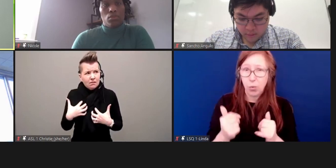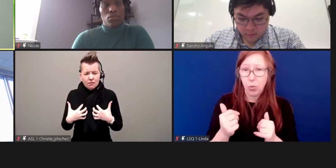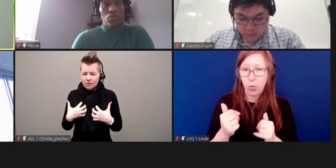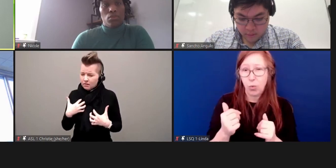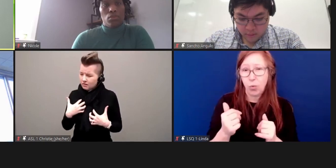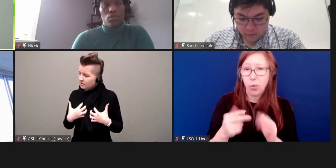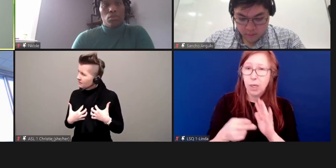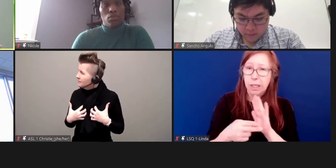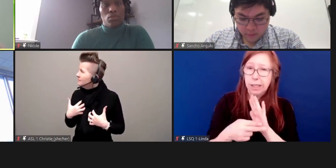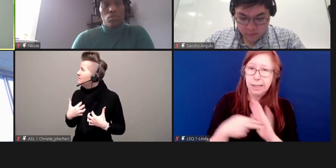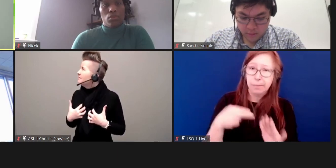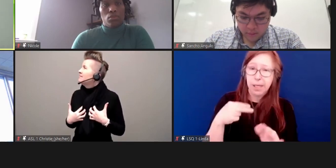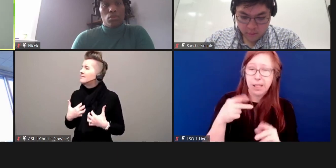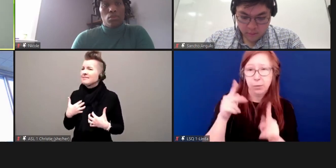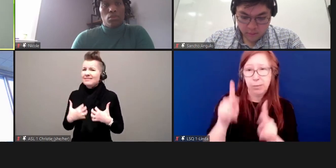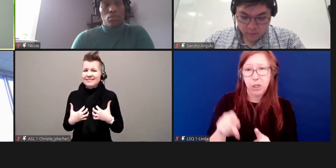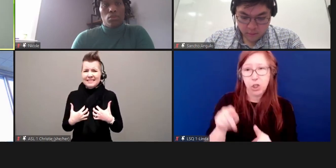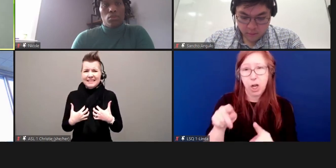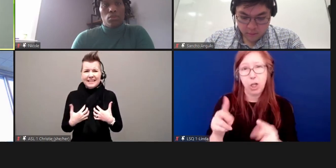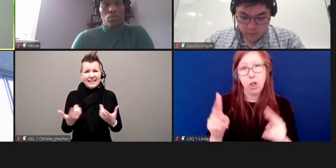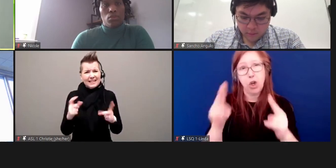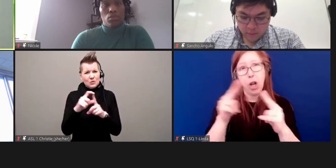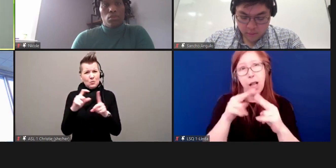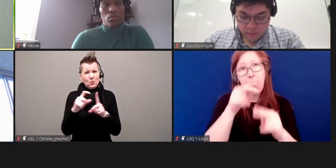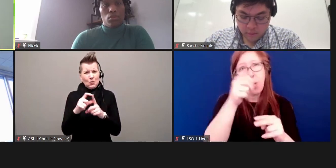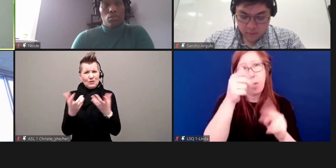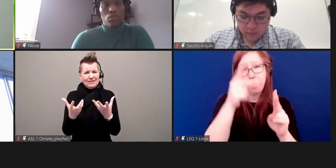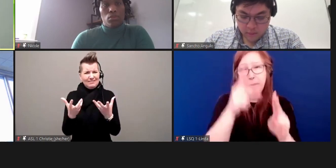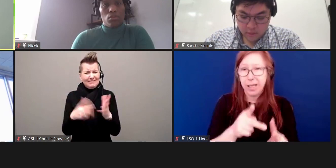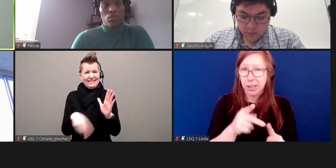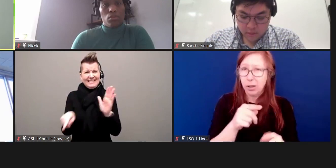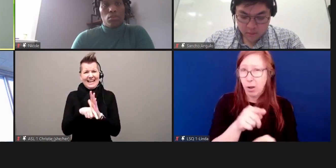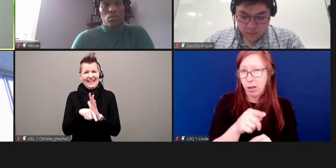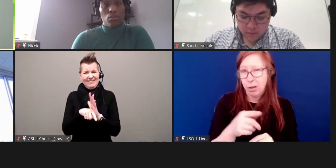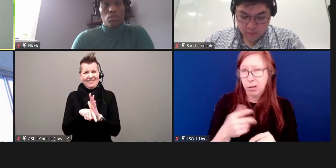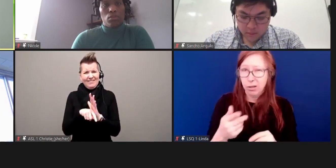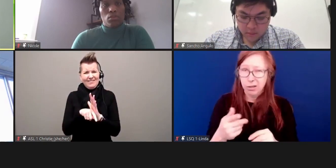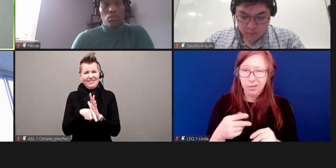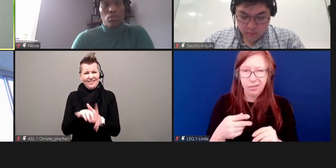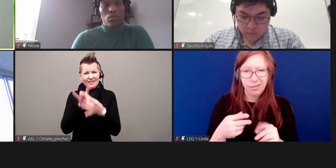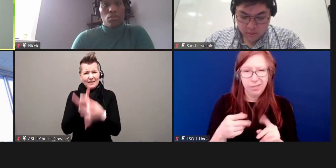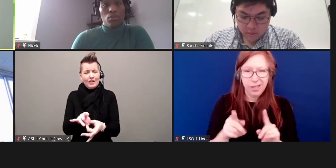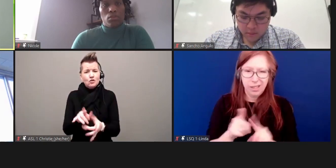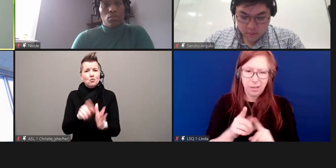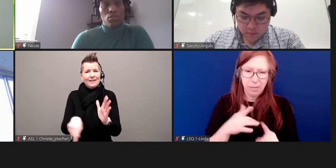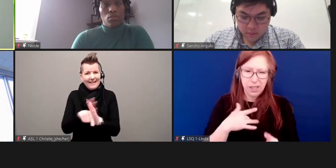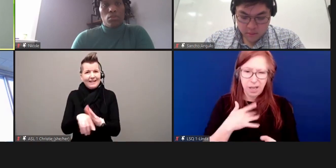se sent mal parce que ce mot est utilisé de façon tellement négative.